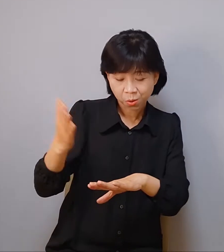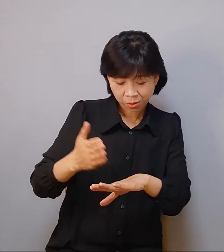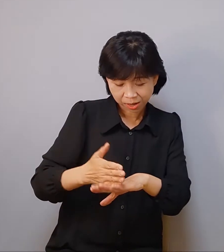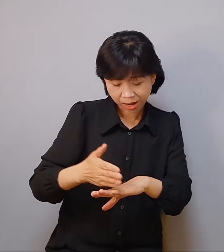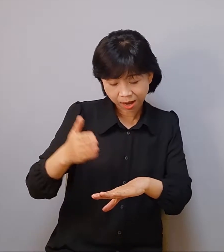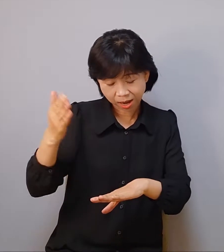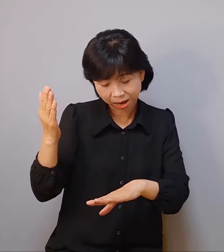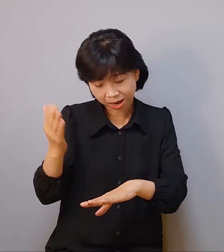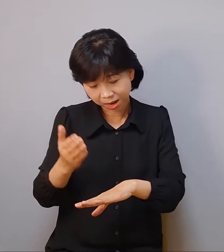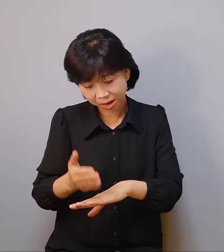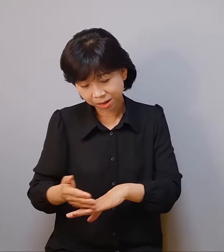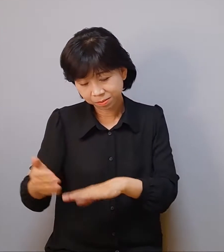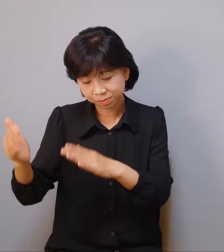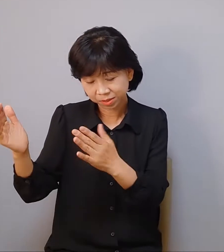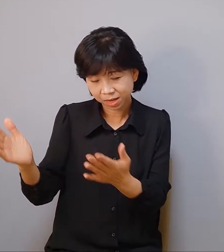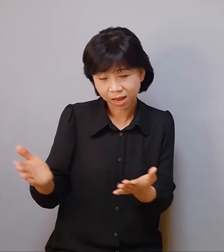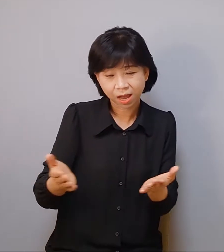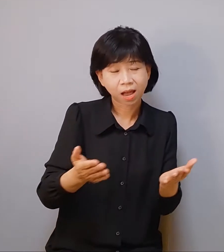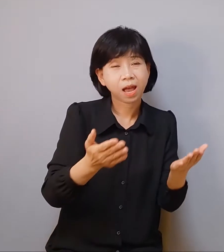노래로